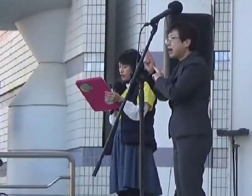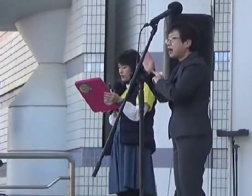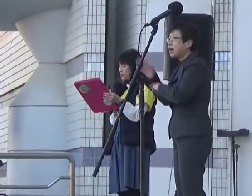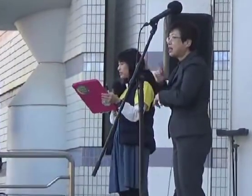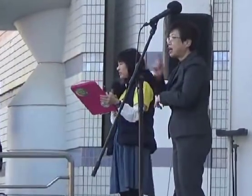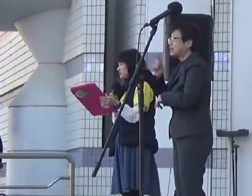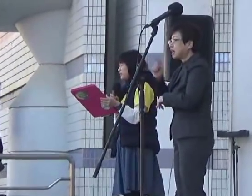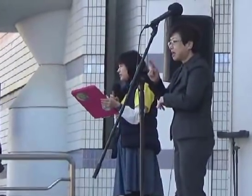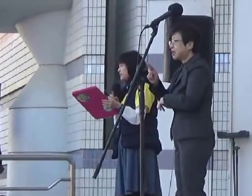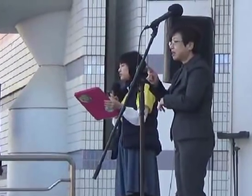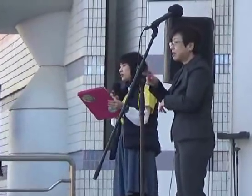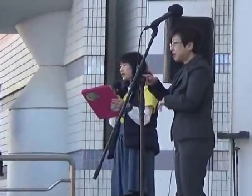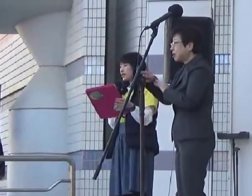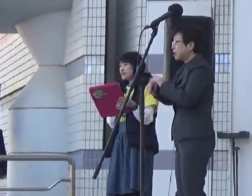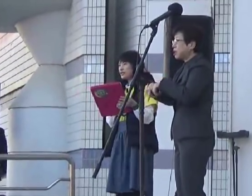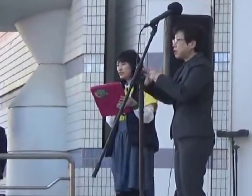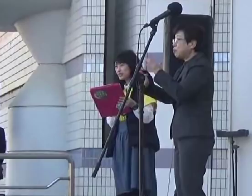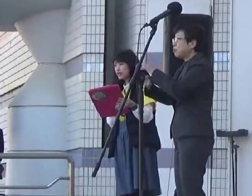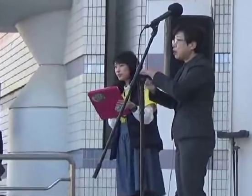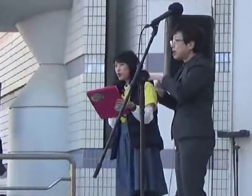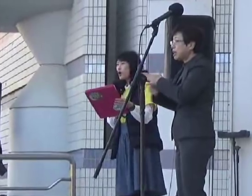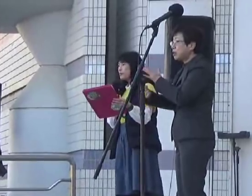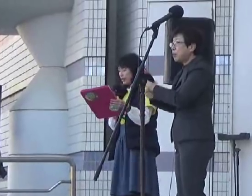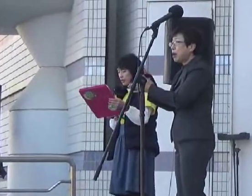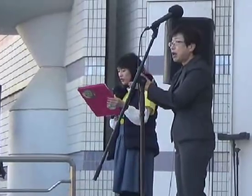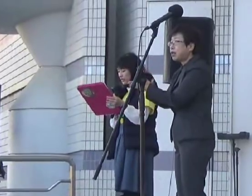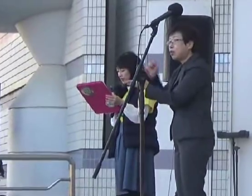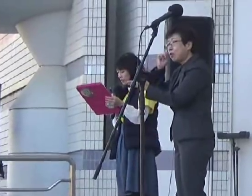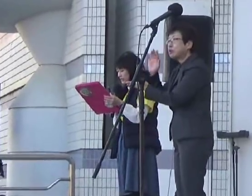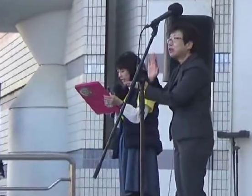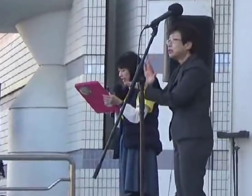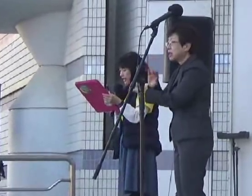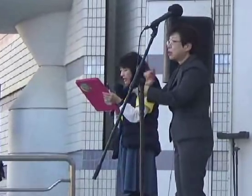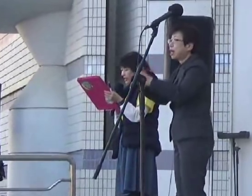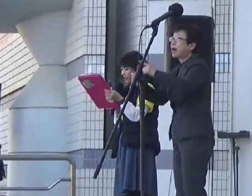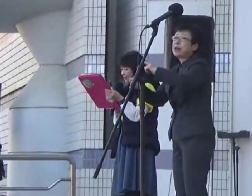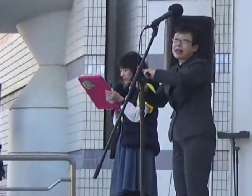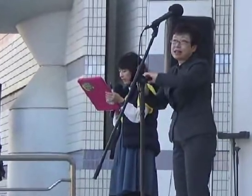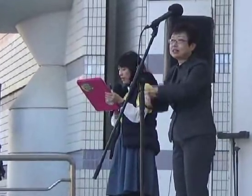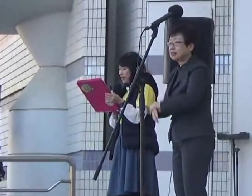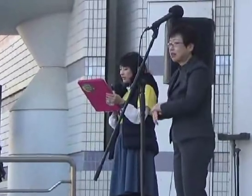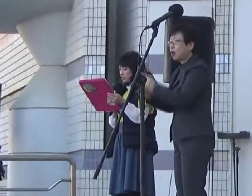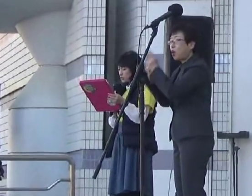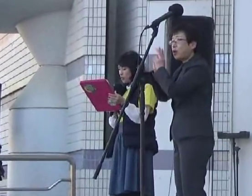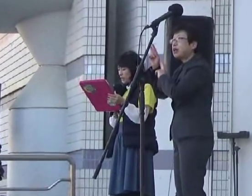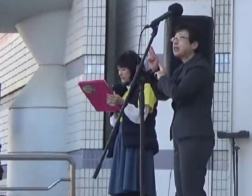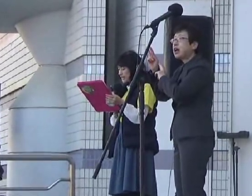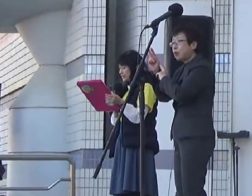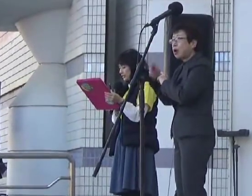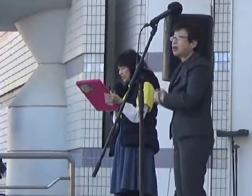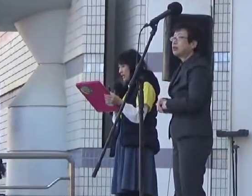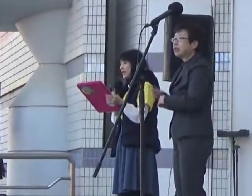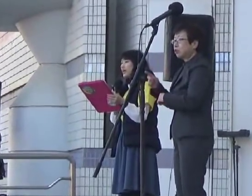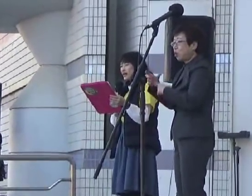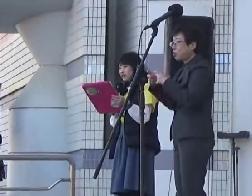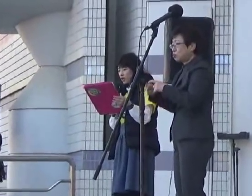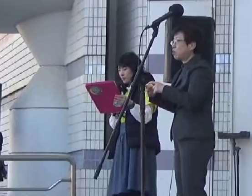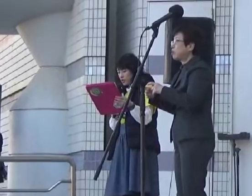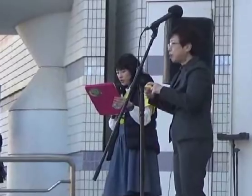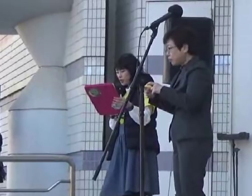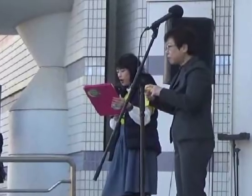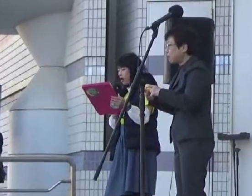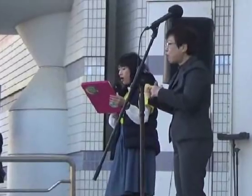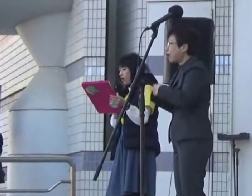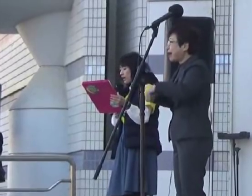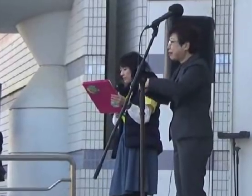でプログラムには木村さんが書かれているんですけれども、変更になりまして、沖縄一坪帆船地主会関